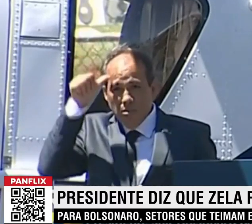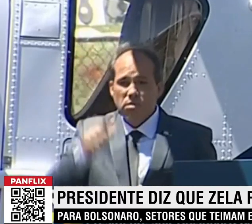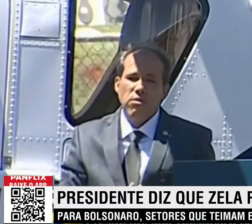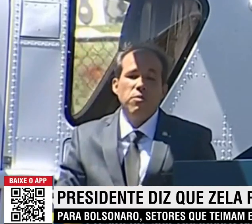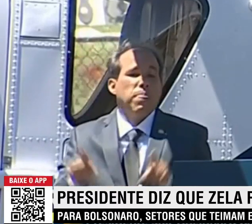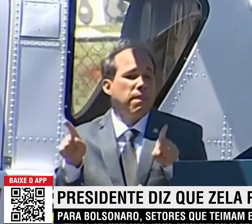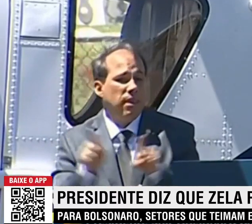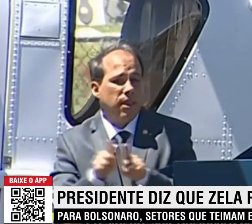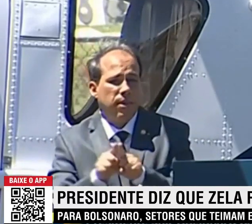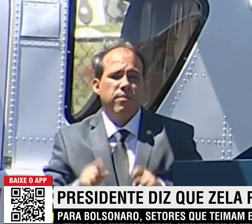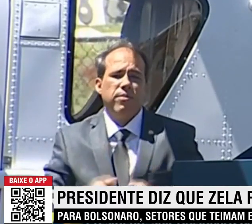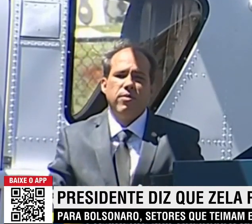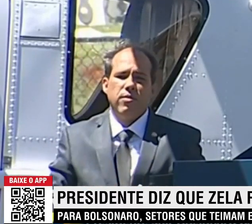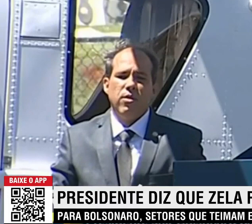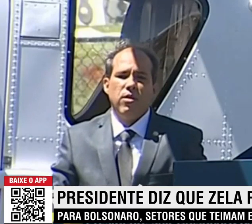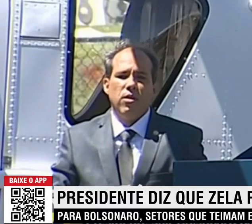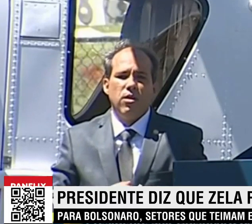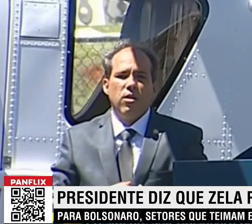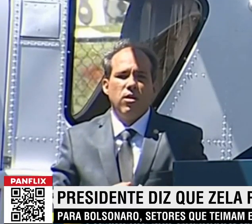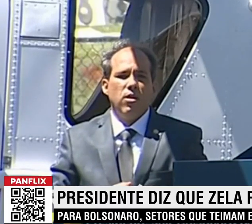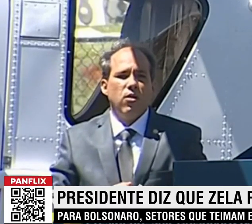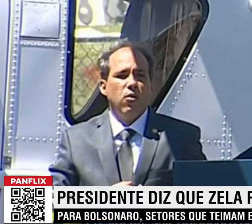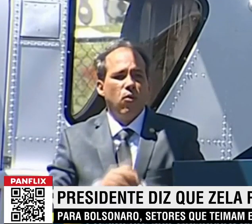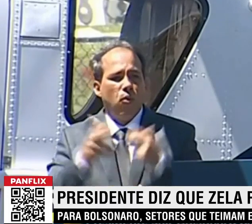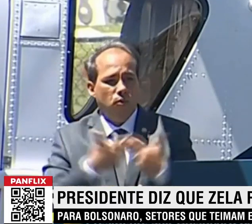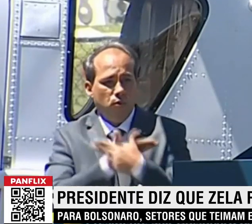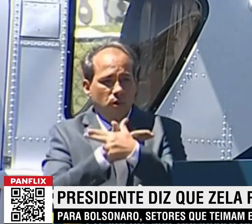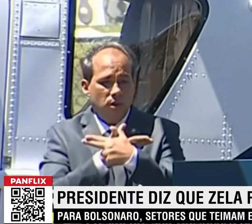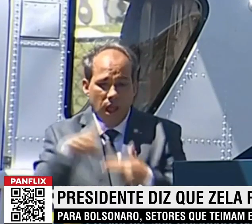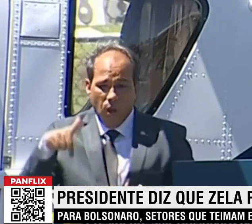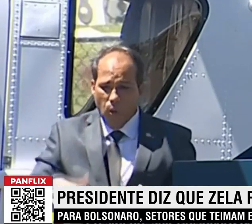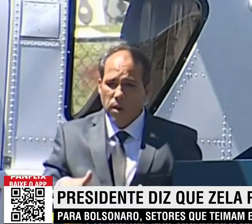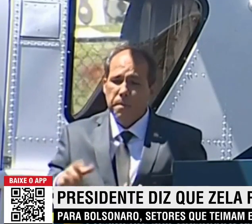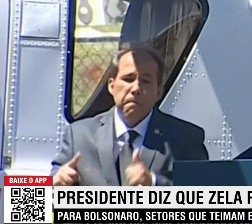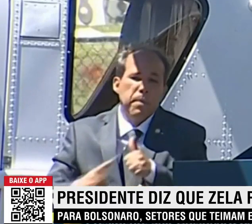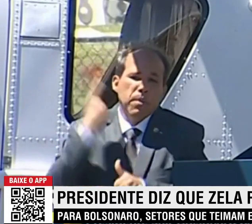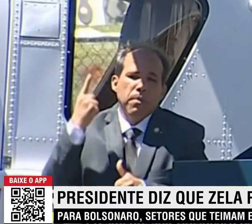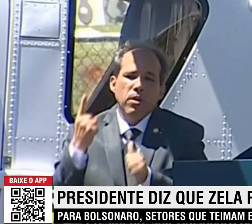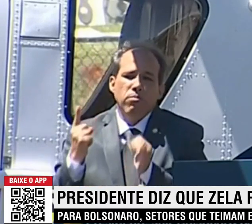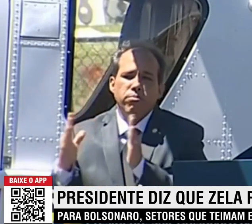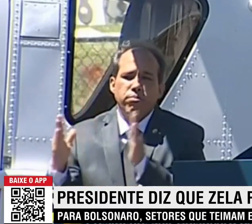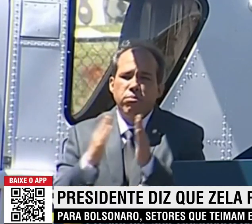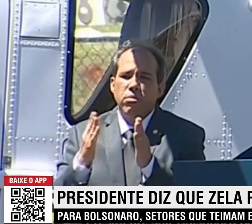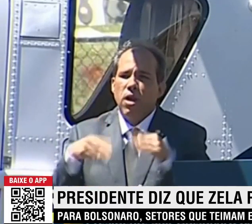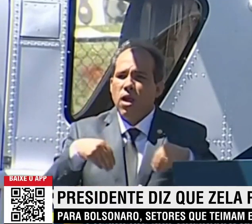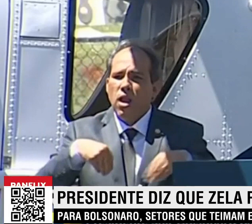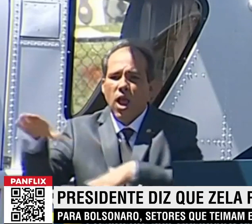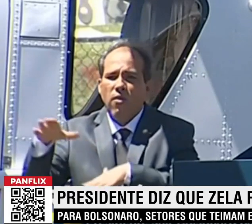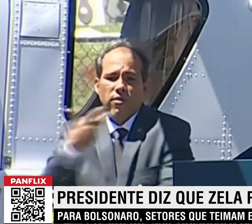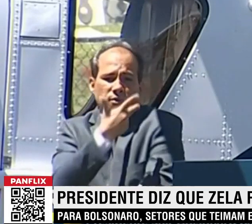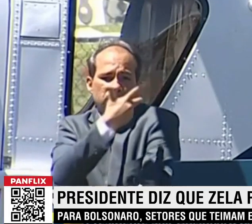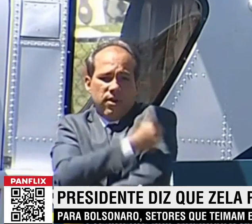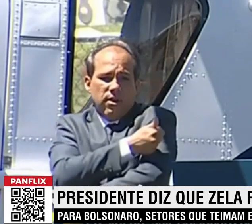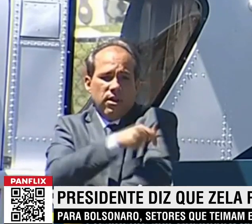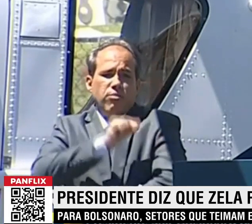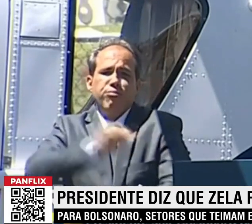Também a nossa Força Aérea, nessa primeira parte da entrega de vacinas